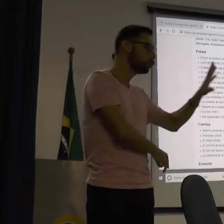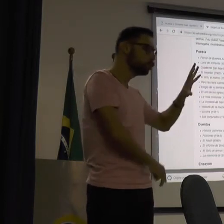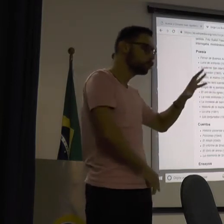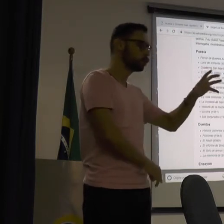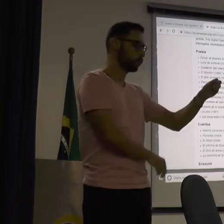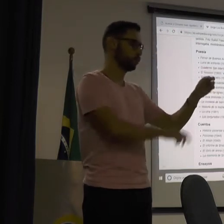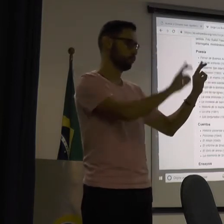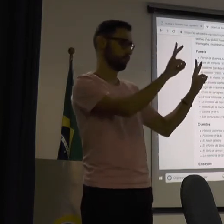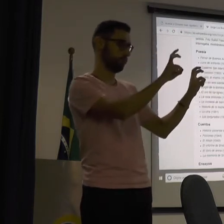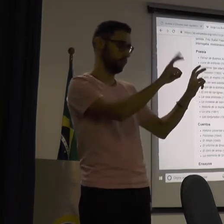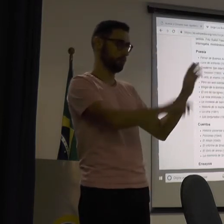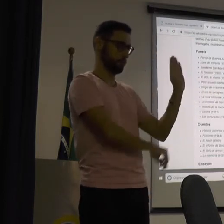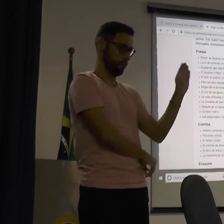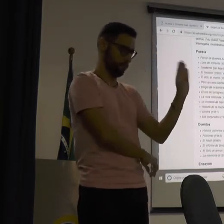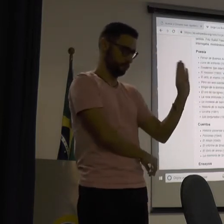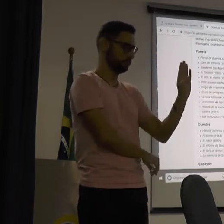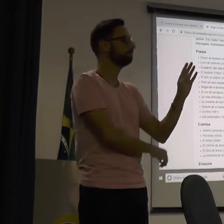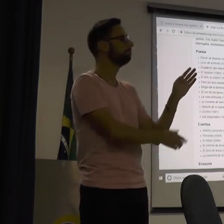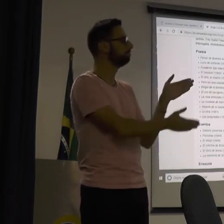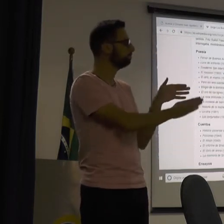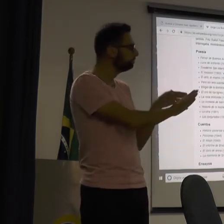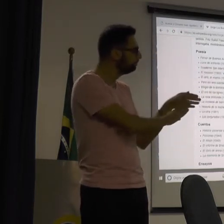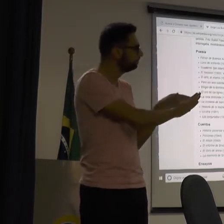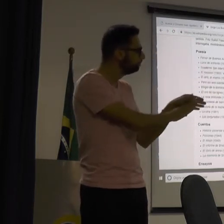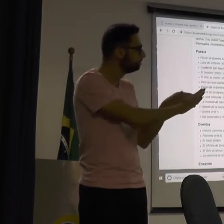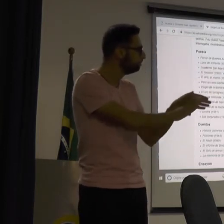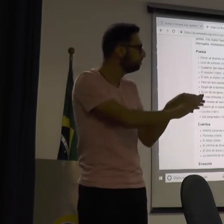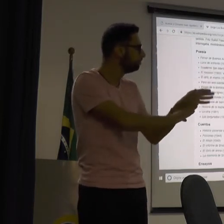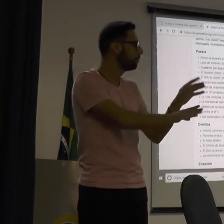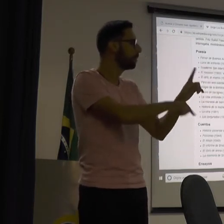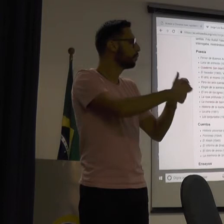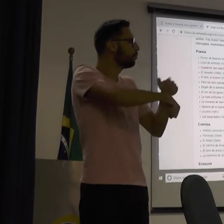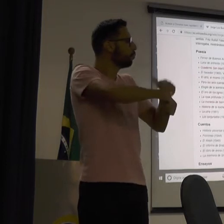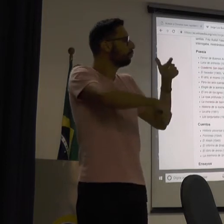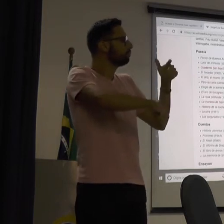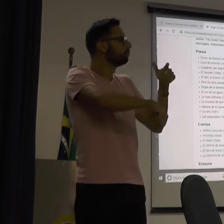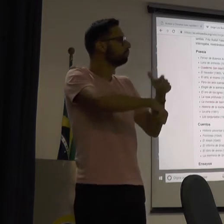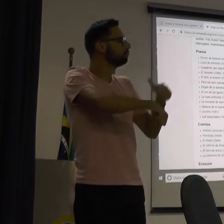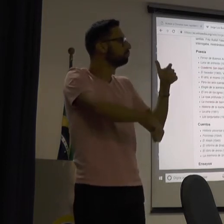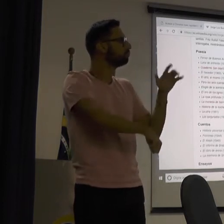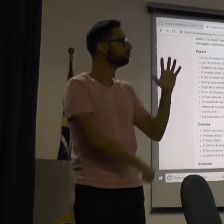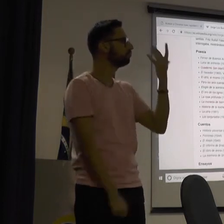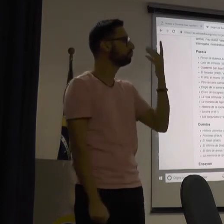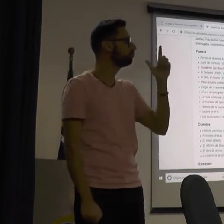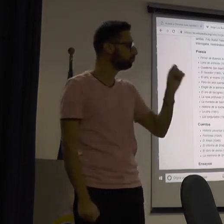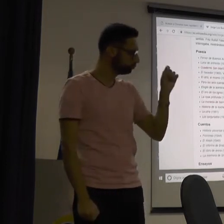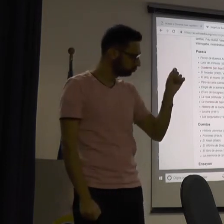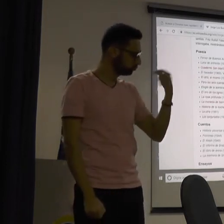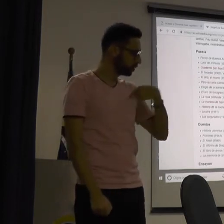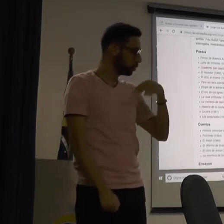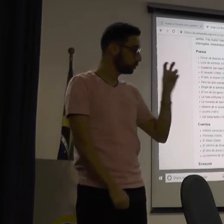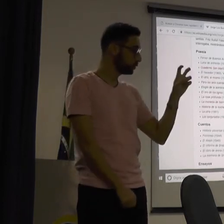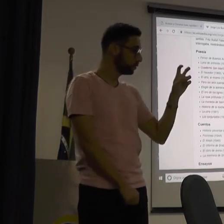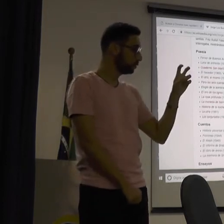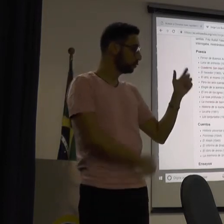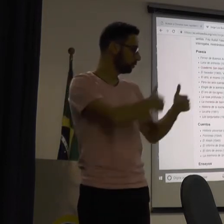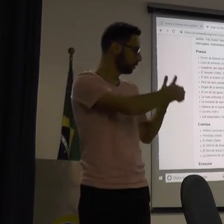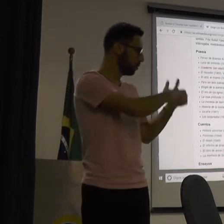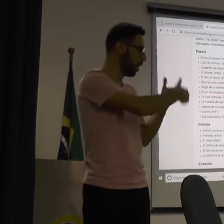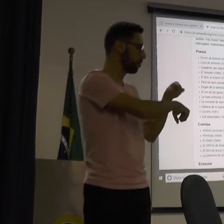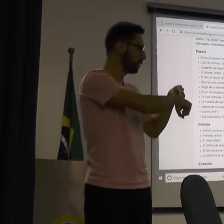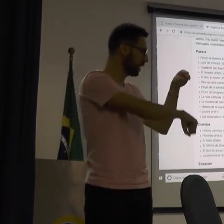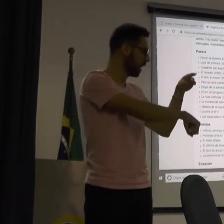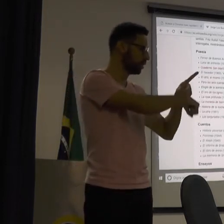Borges, mas bastante sobre o Borges. Em um certo momento, aqui eu estava orientando 5 trabalhos entre